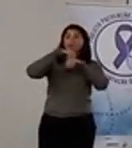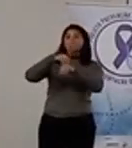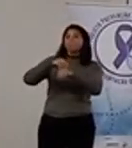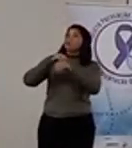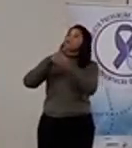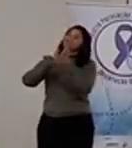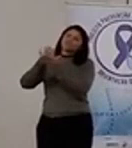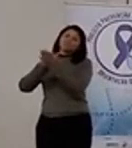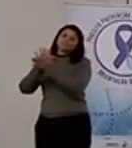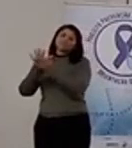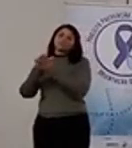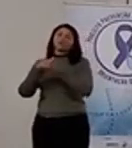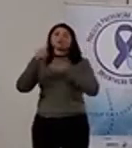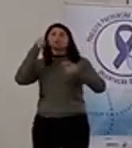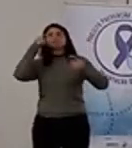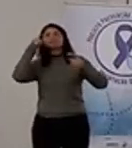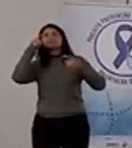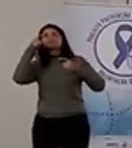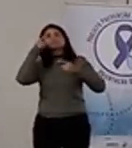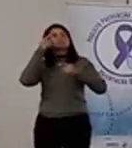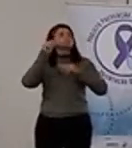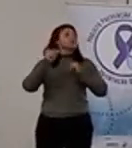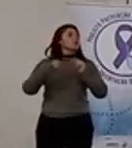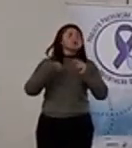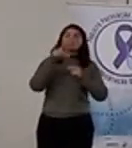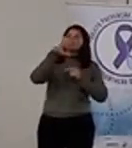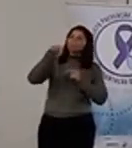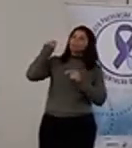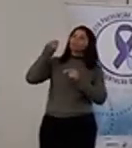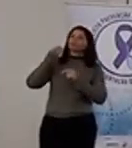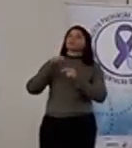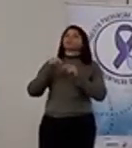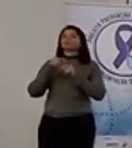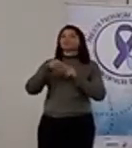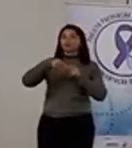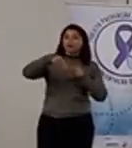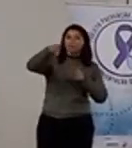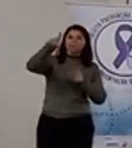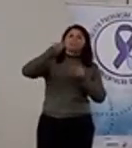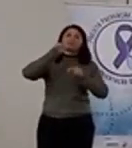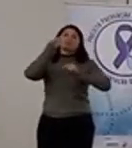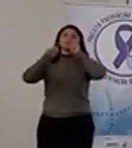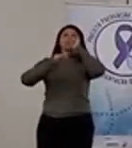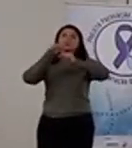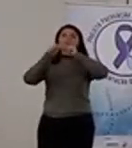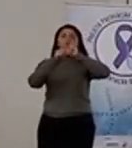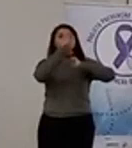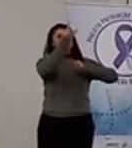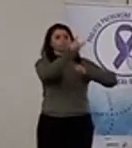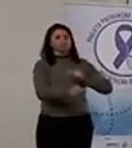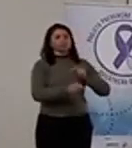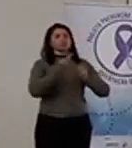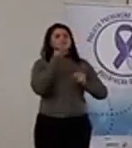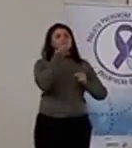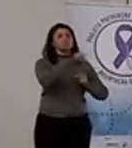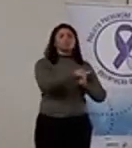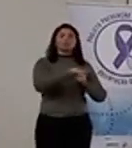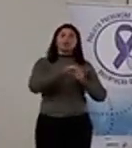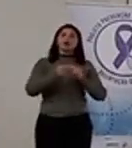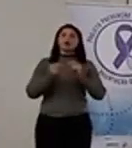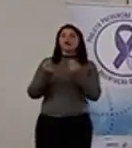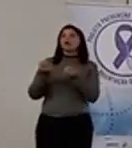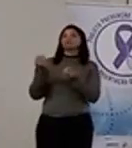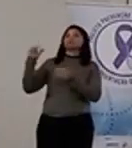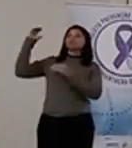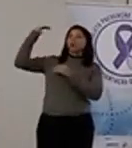também. Então, eu prefiro que você encaminhe, que eu diga, tranquilo, do que você não encaminhar, e a criança perder, ou o adulto perder